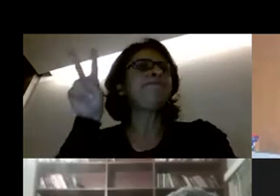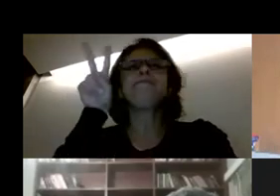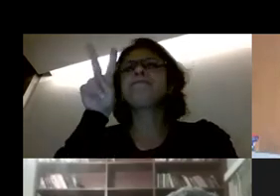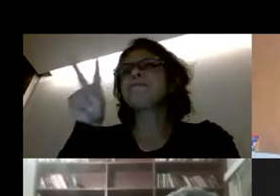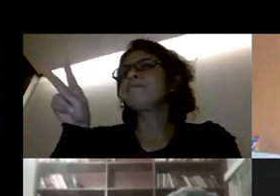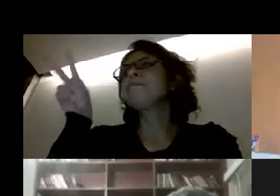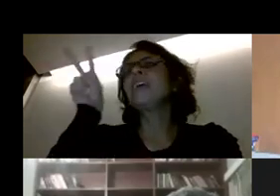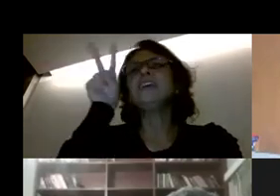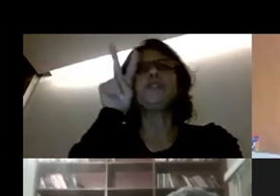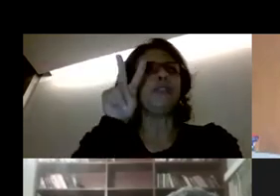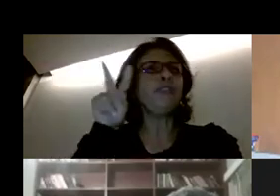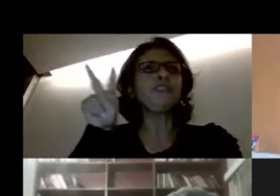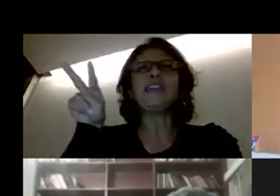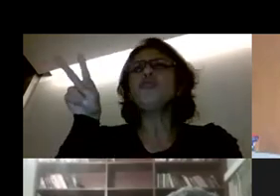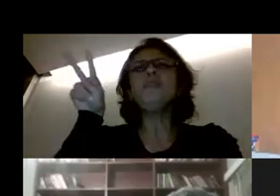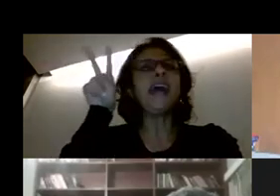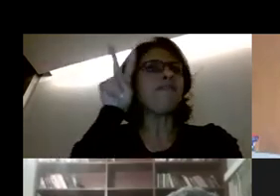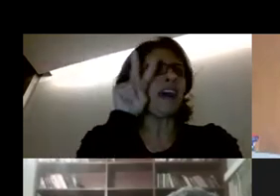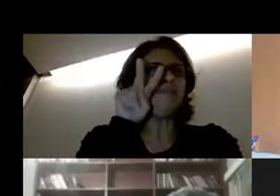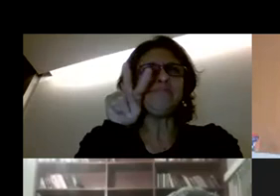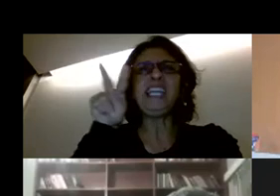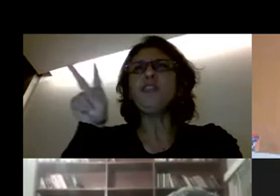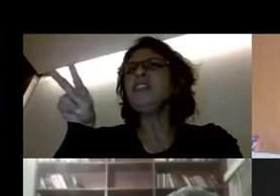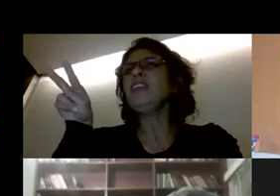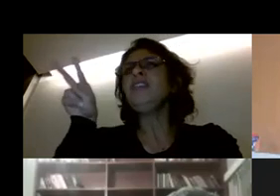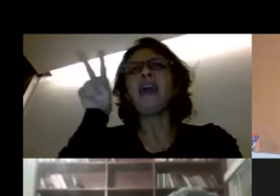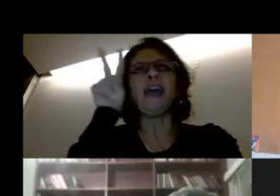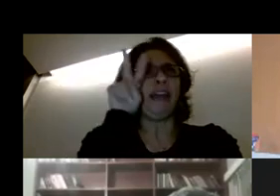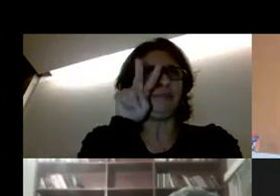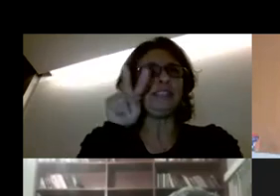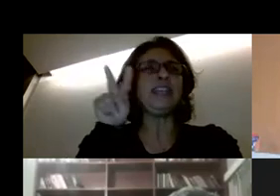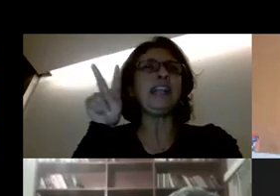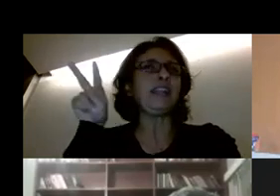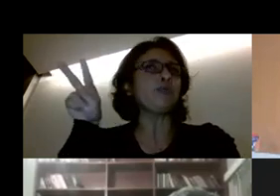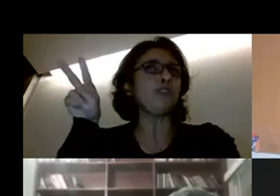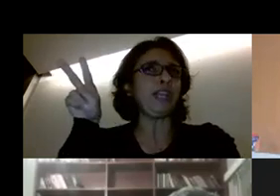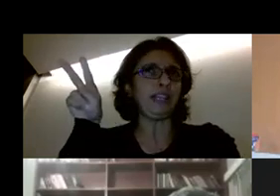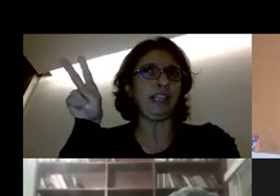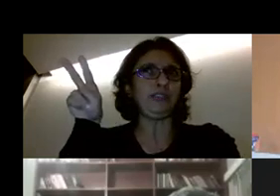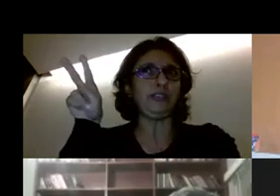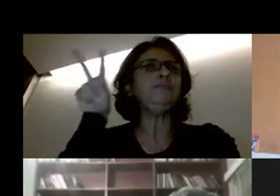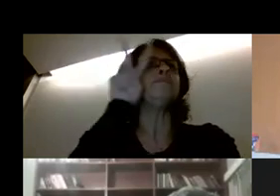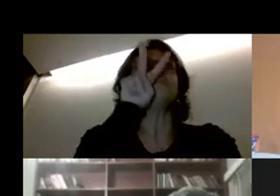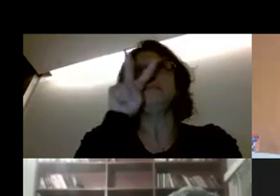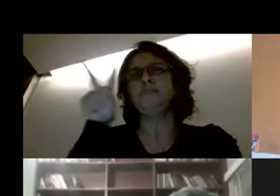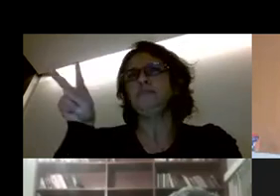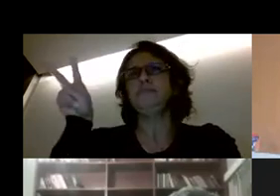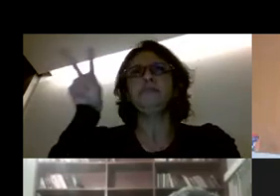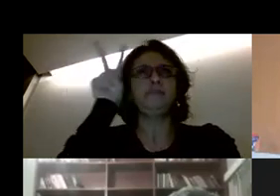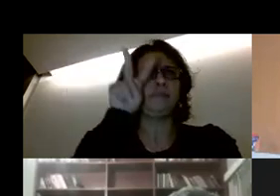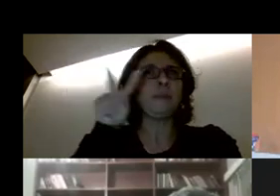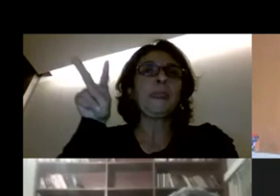es esto, ¿no? O sea, yo miraba y no entendía nada. Esa es la traducción de esto, ¿no?